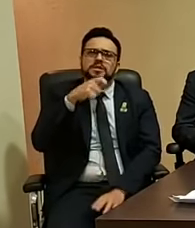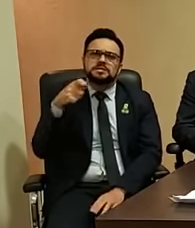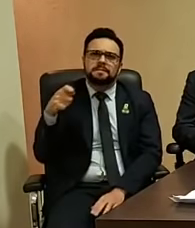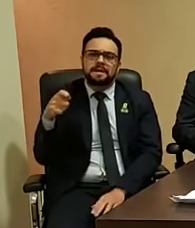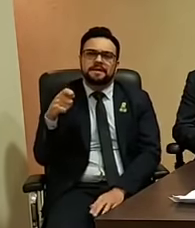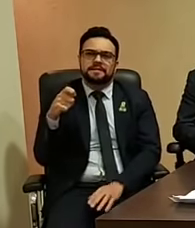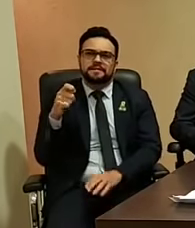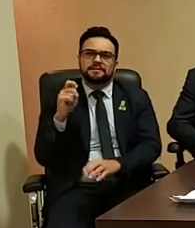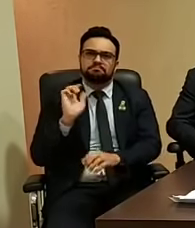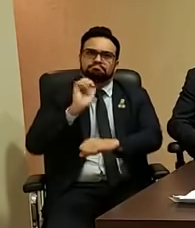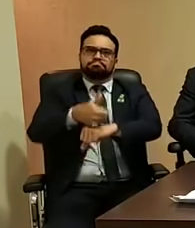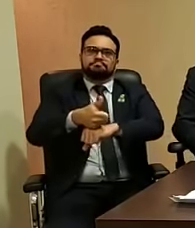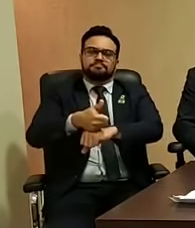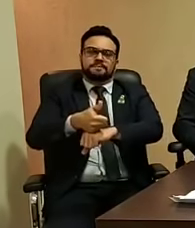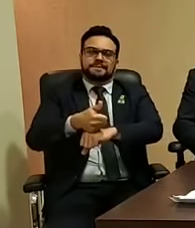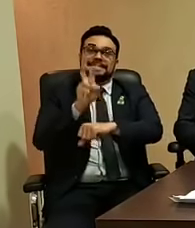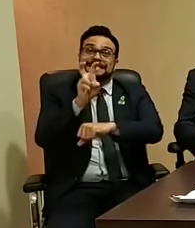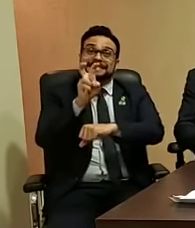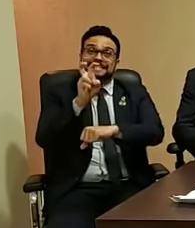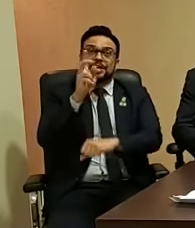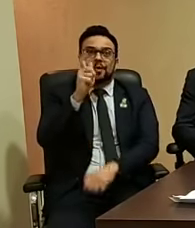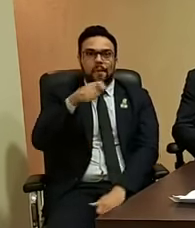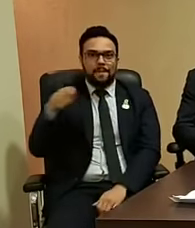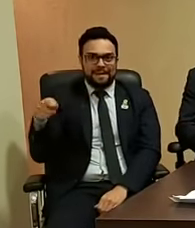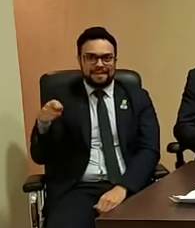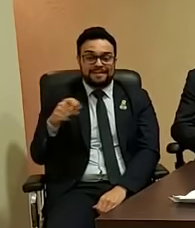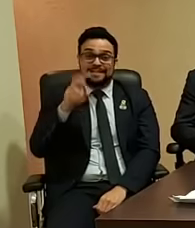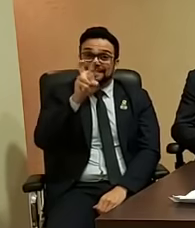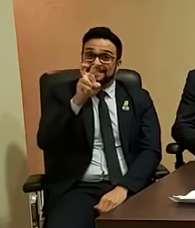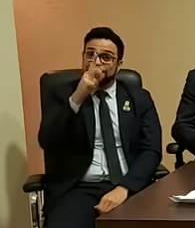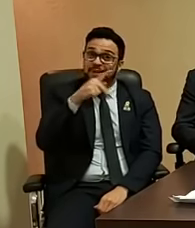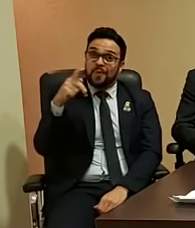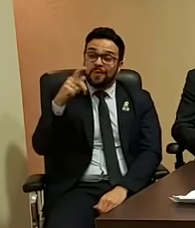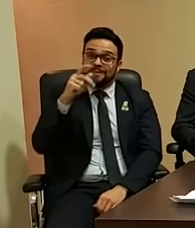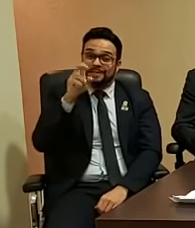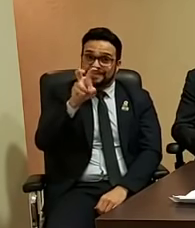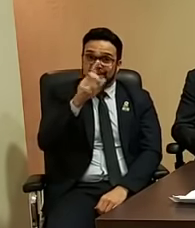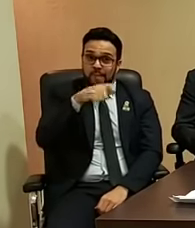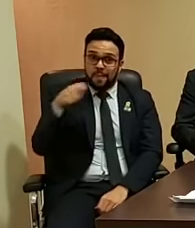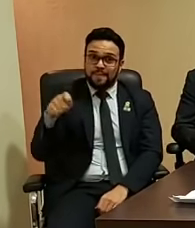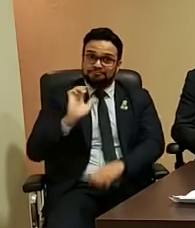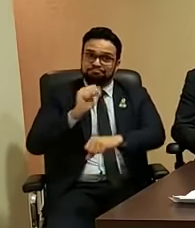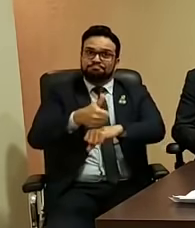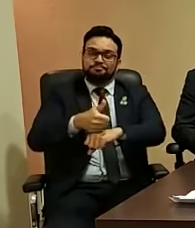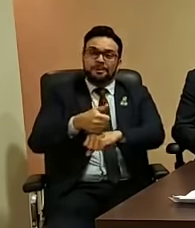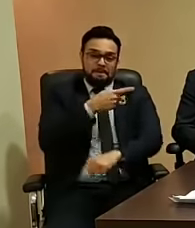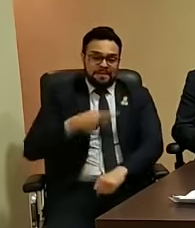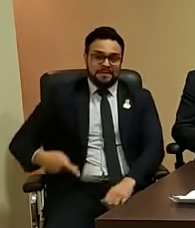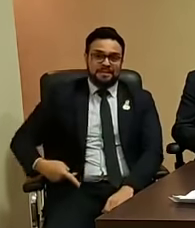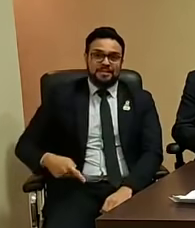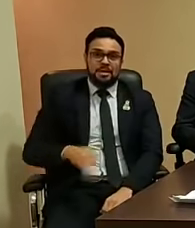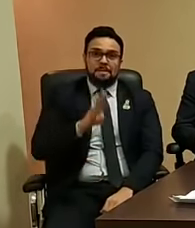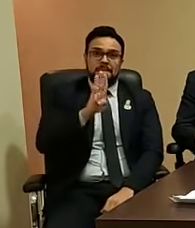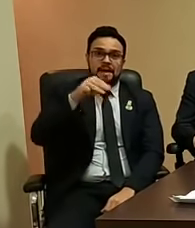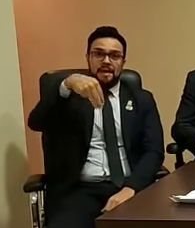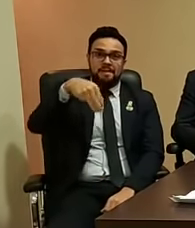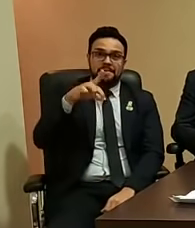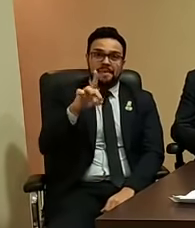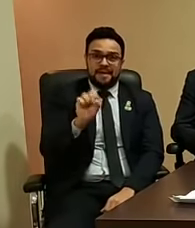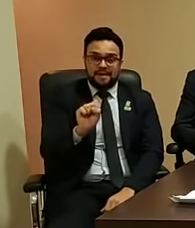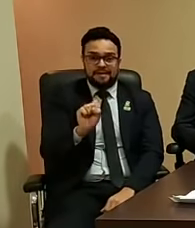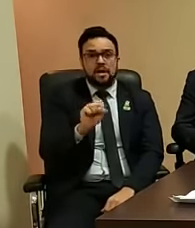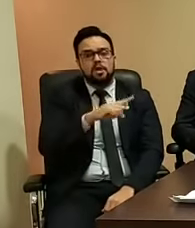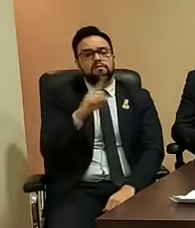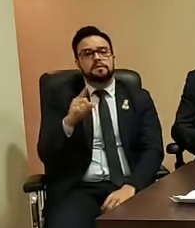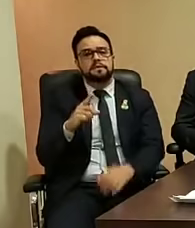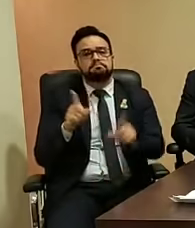é isso? 5 meses, presidente. 5 meses? Dia 16 agora eu faço 5 meses. Caramba! Vamos lá. Passa rápido. Quando você assumiu,